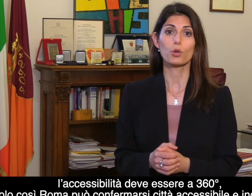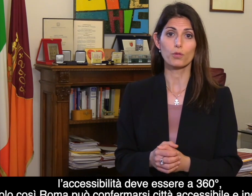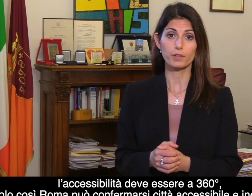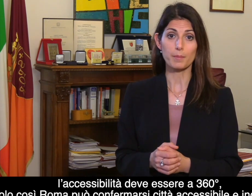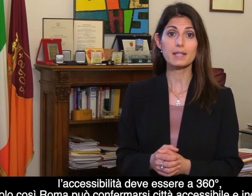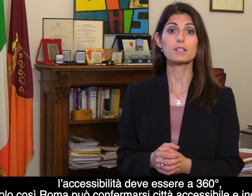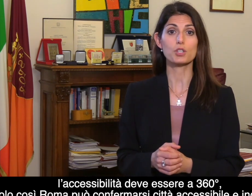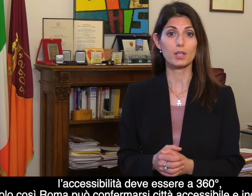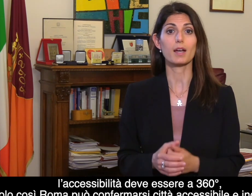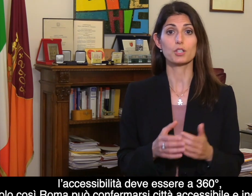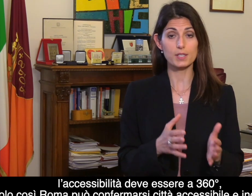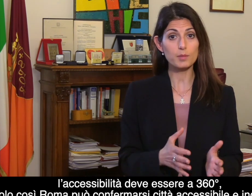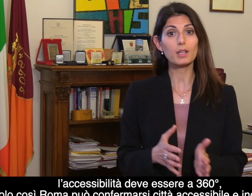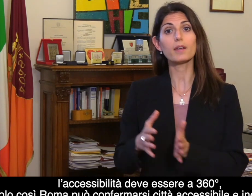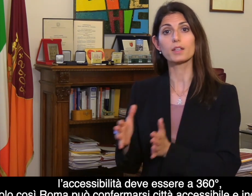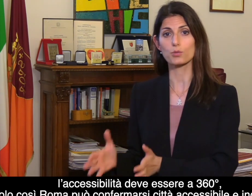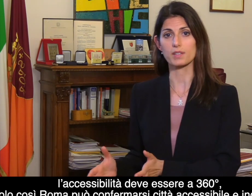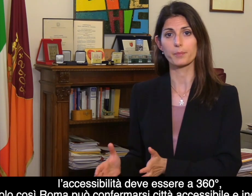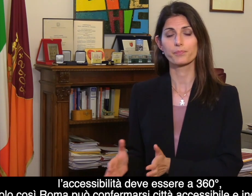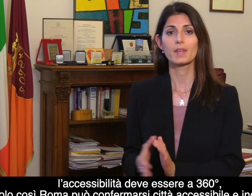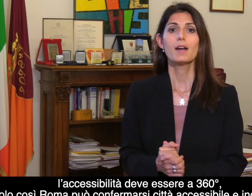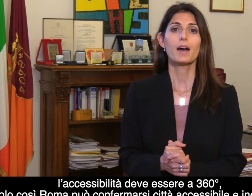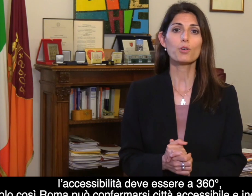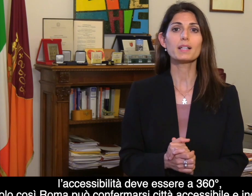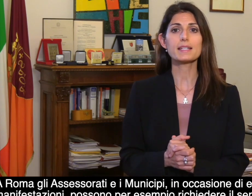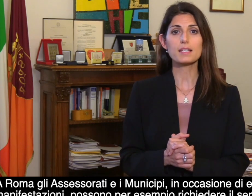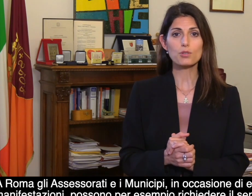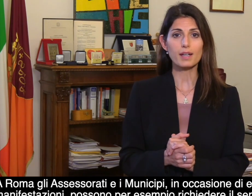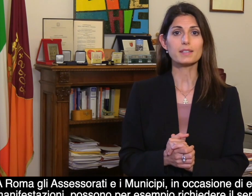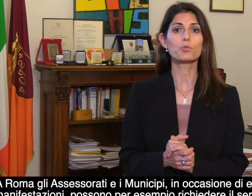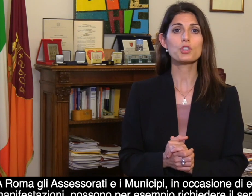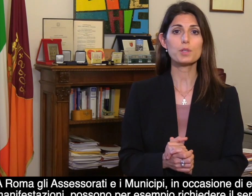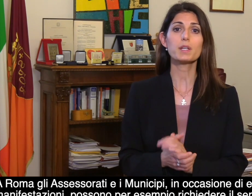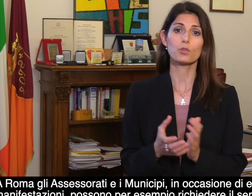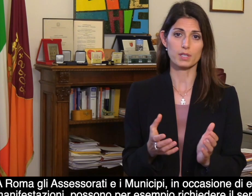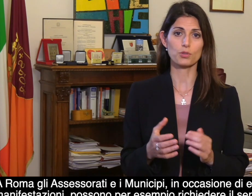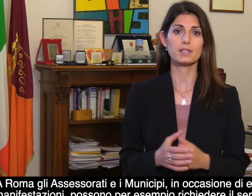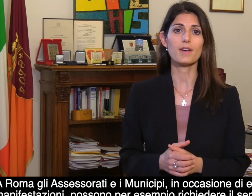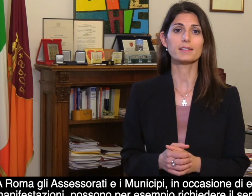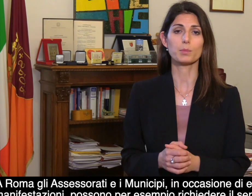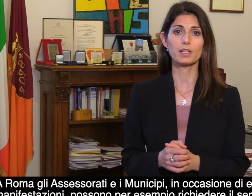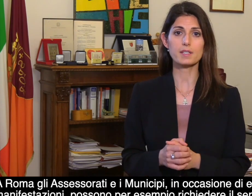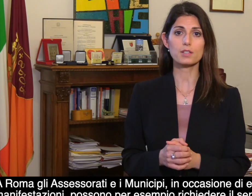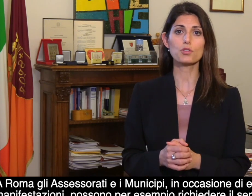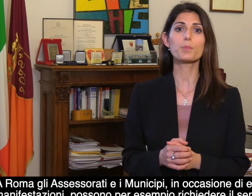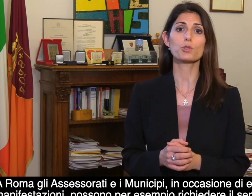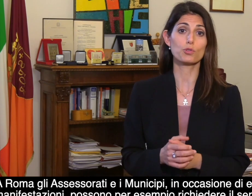confermarsi città accessibile e inclusiva a roma gli assessorati e i municipi in occasione di eventi e manifestazioni possono per